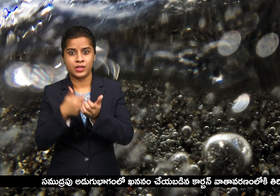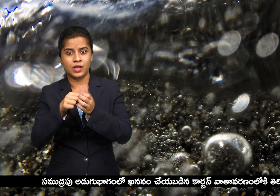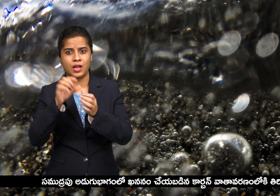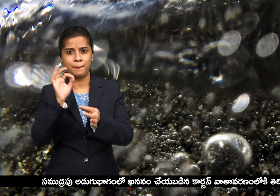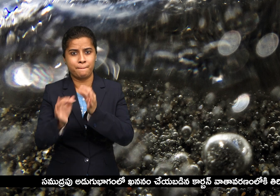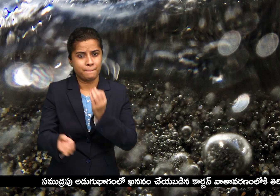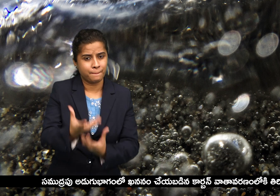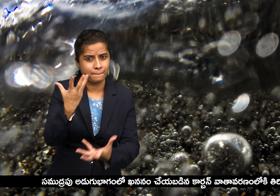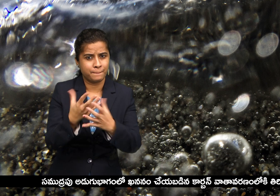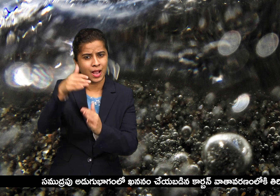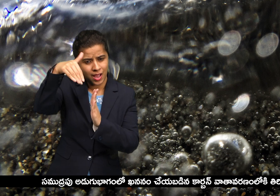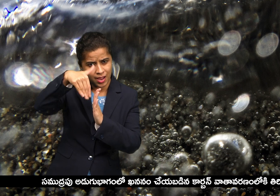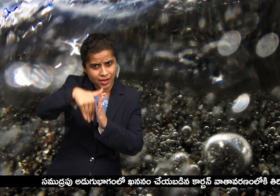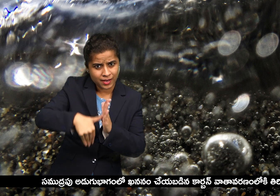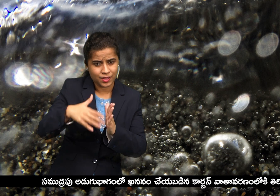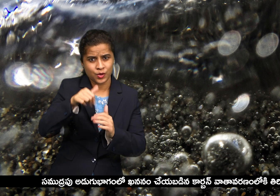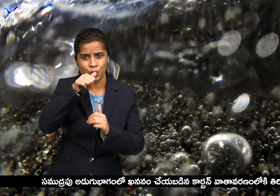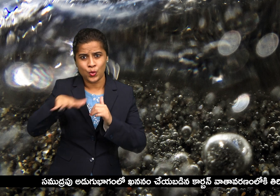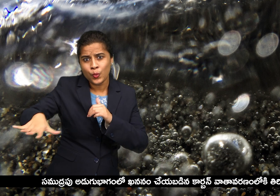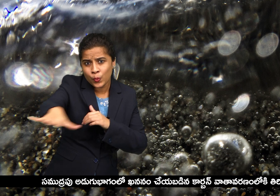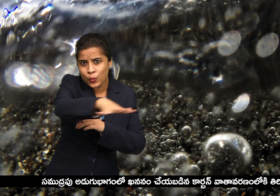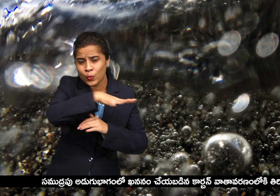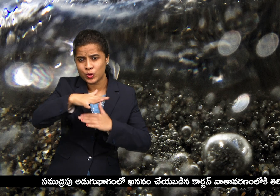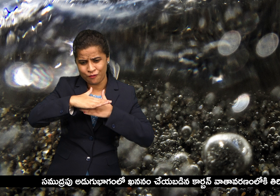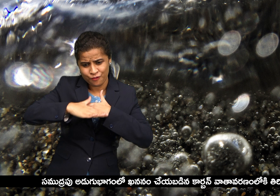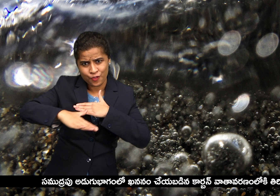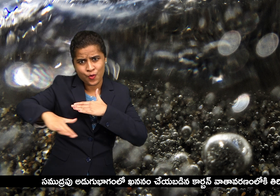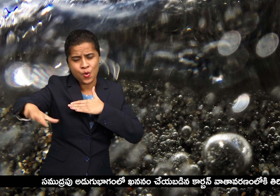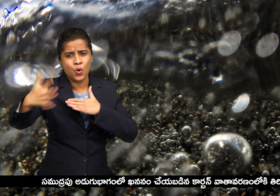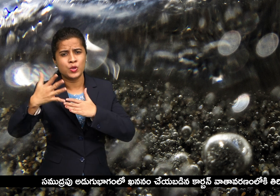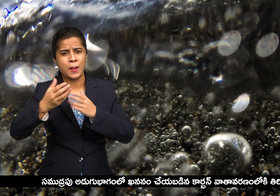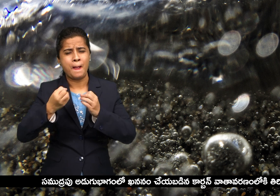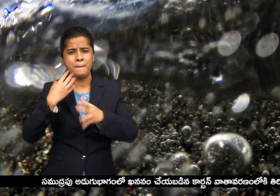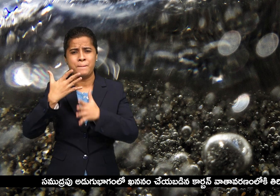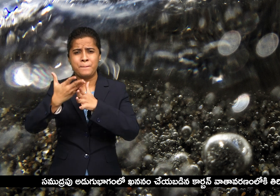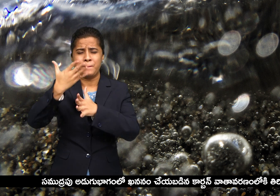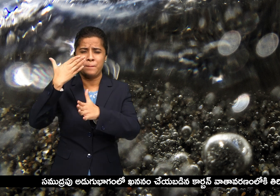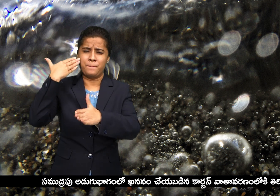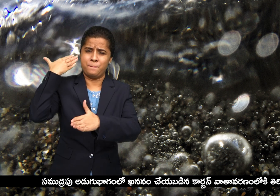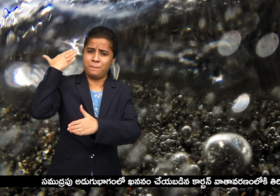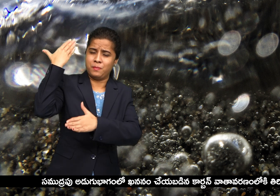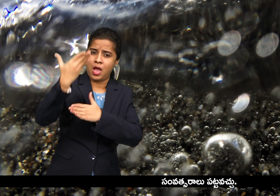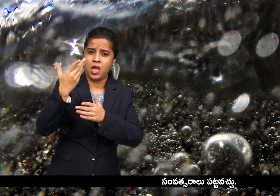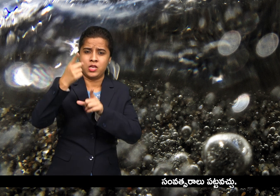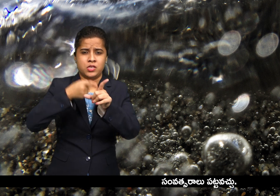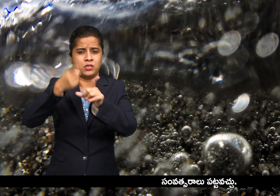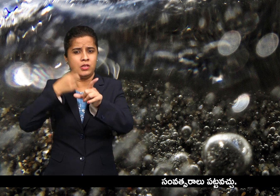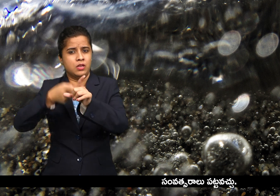అడుగు భాగంలో ఖననం చేయబడిన కార్బన్ వాతావరణంలోకి తిరిగి రావడానికి మిలియన్ల సంవత్సరాలు